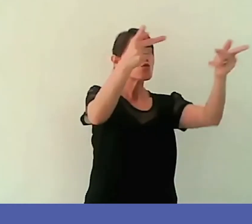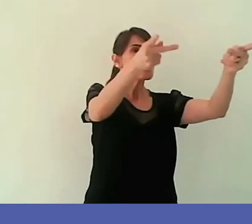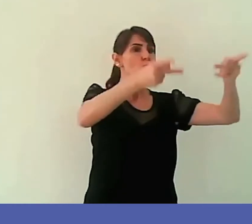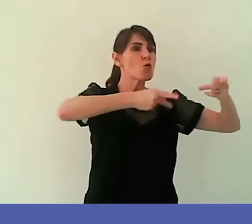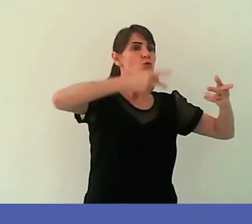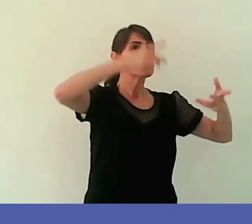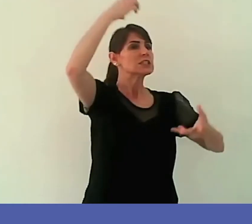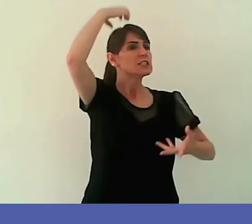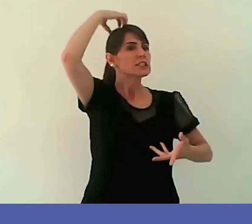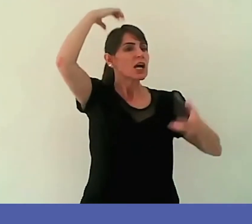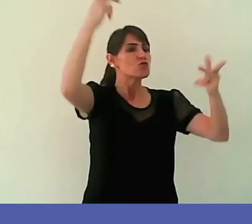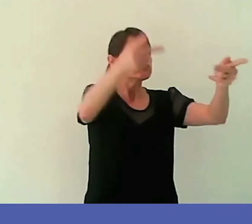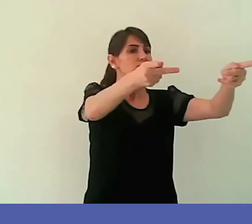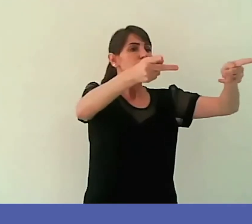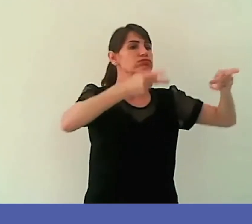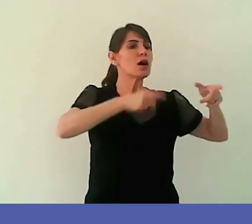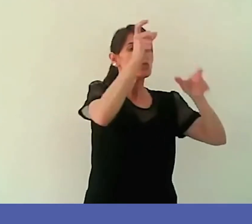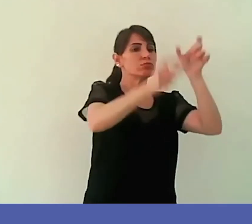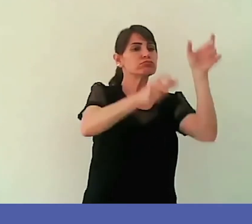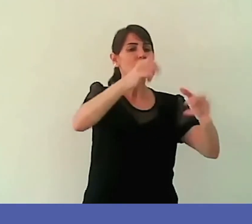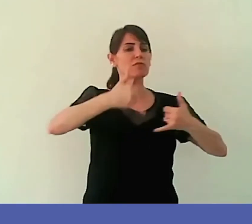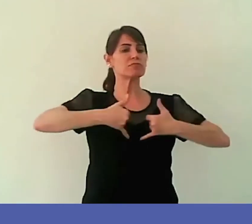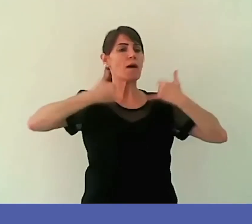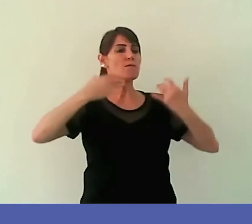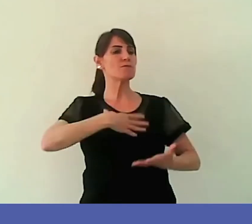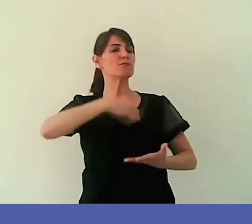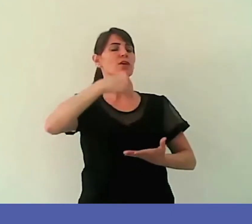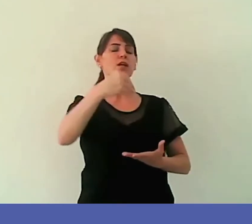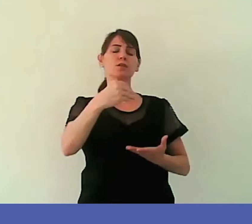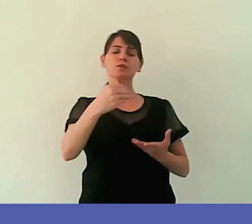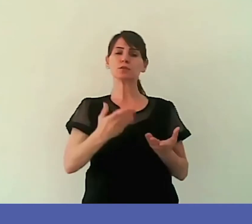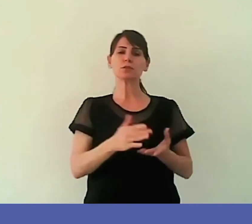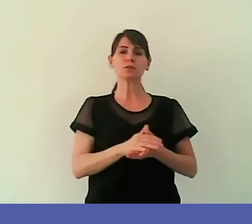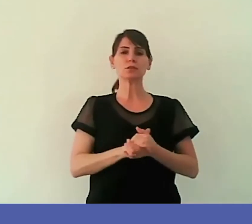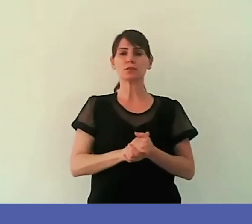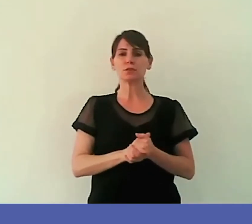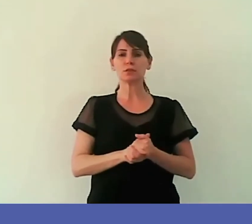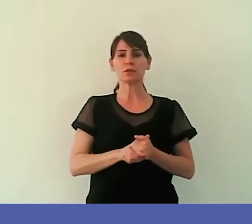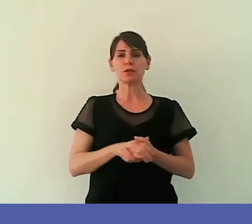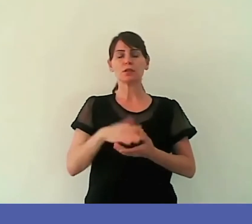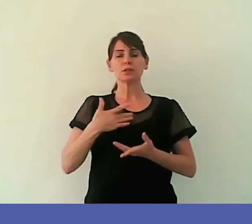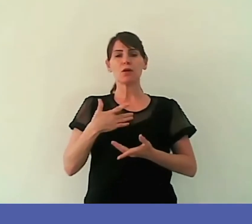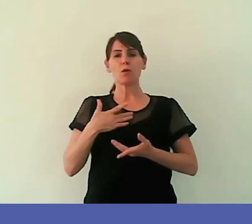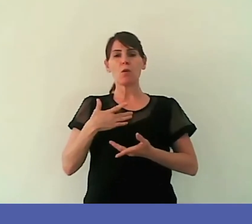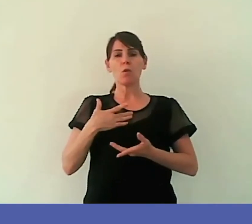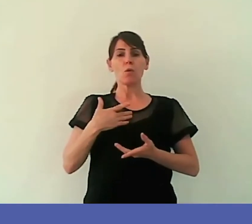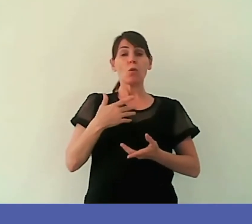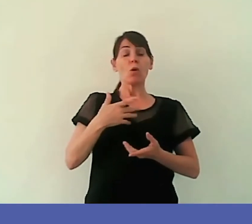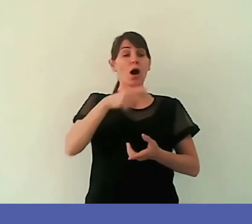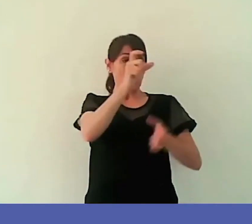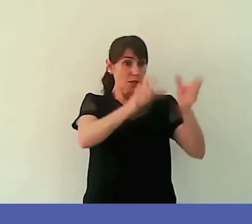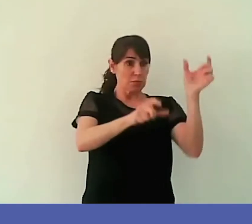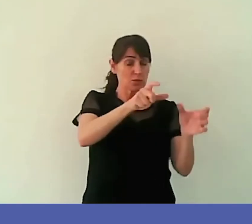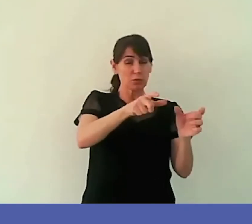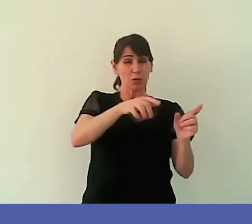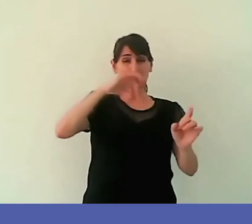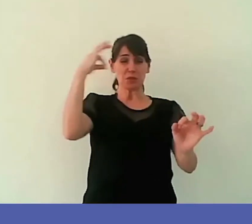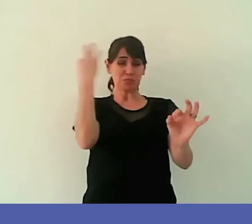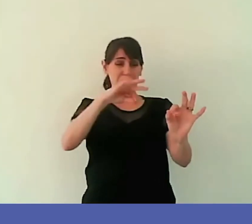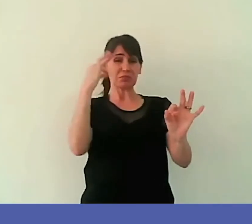né, para as bodas do seu filho. Então eles maltrataram os servos e os mataram, versículo 6. Além